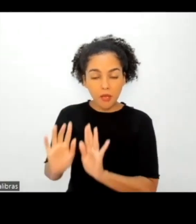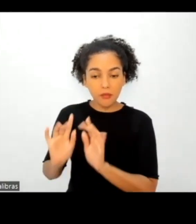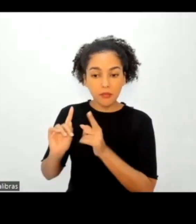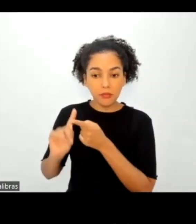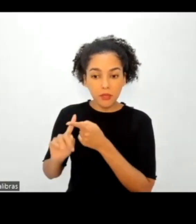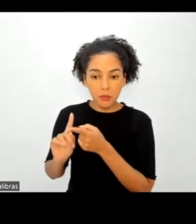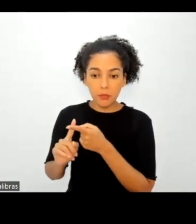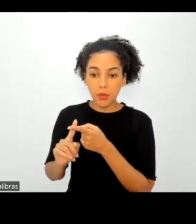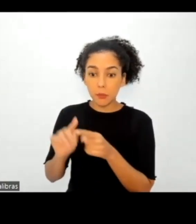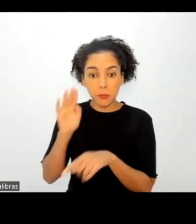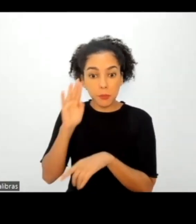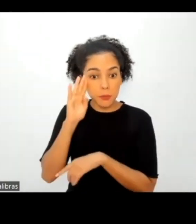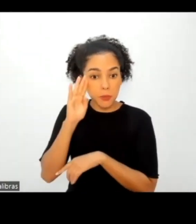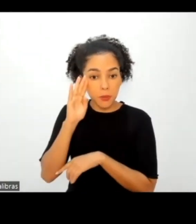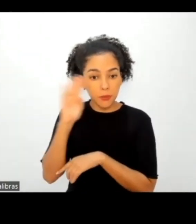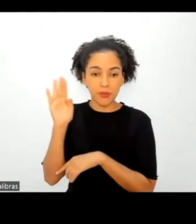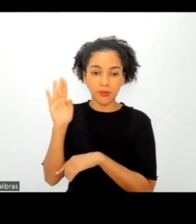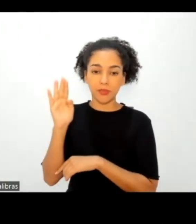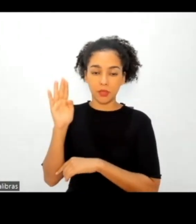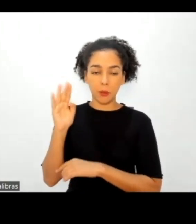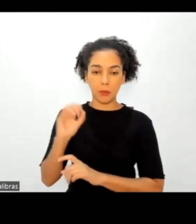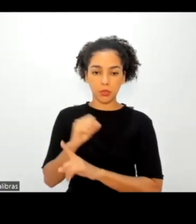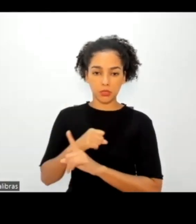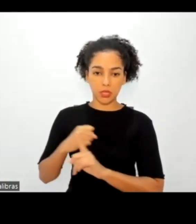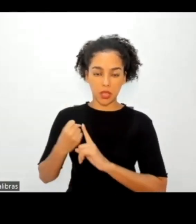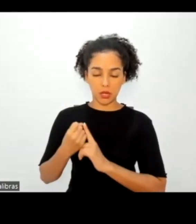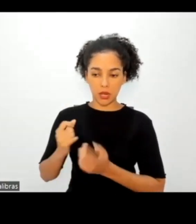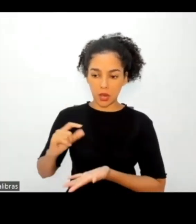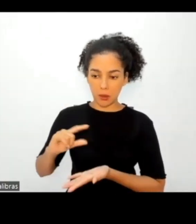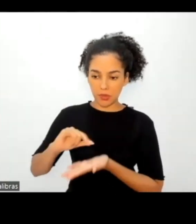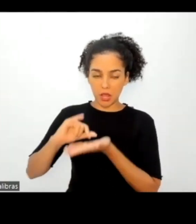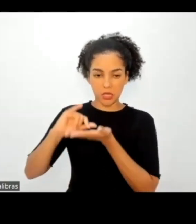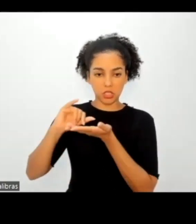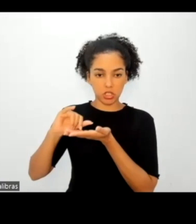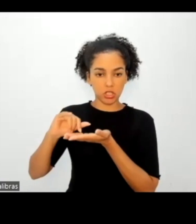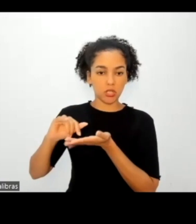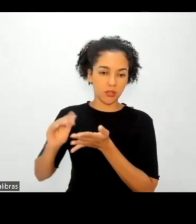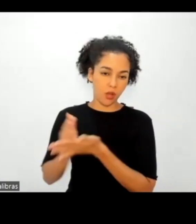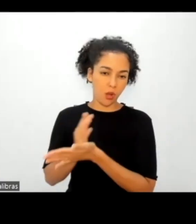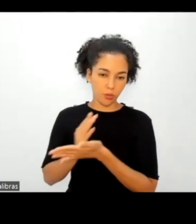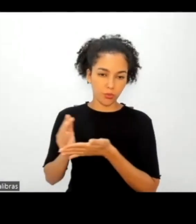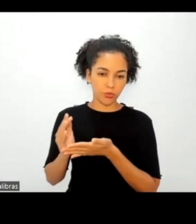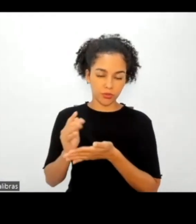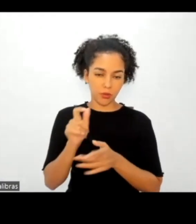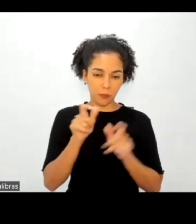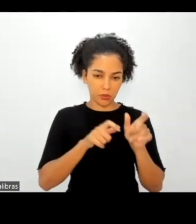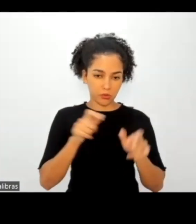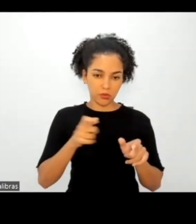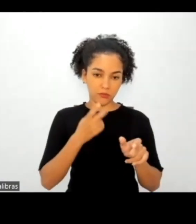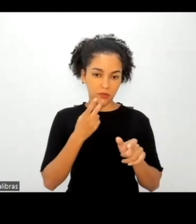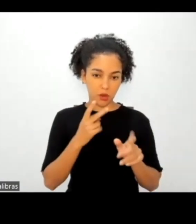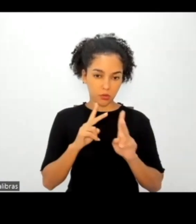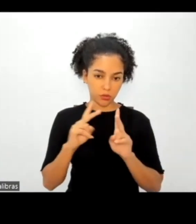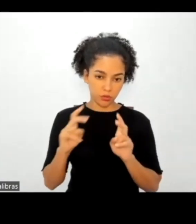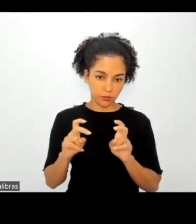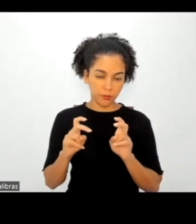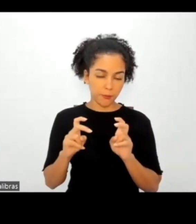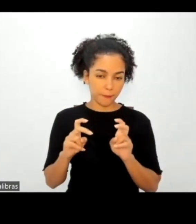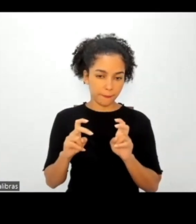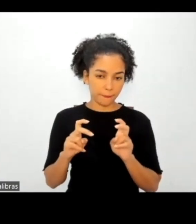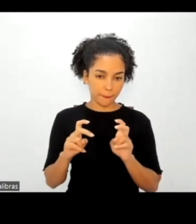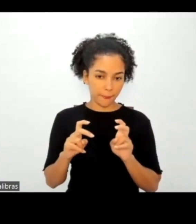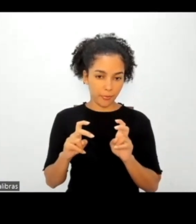própria solidificação da sociedade capitalista, né, ou como alguns autores vão, né, tratar aí do